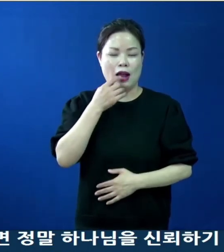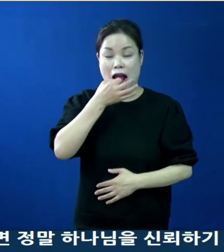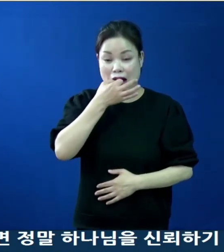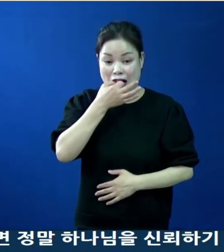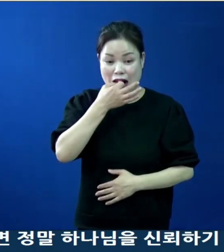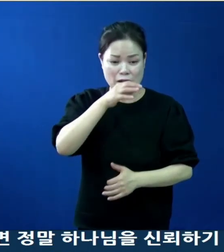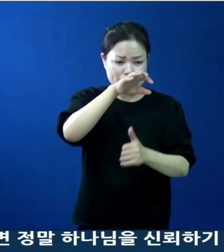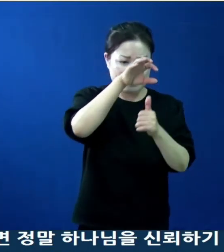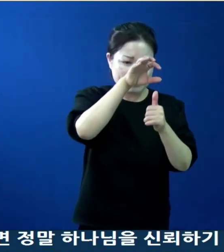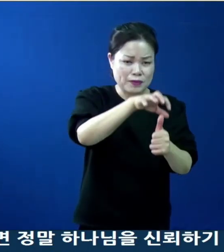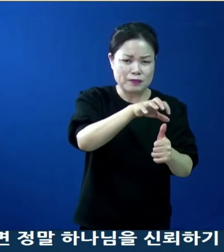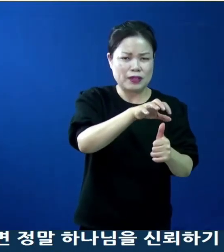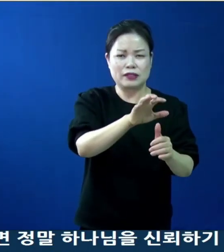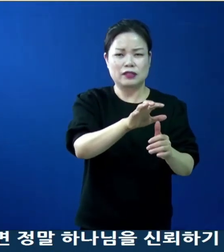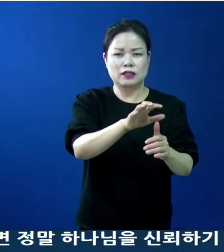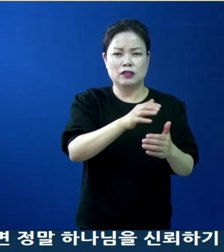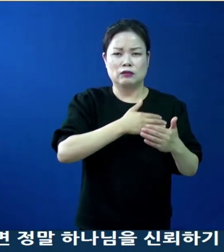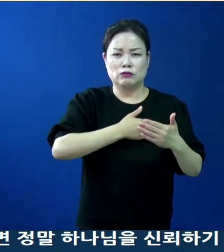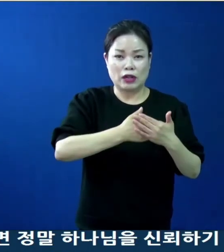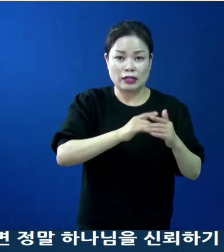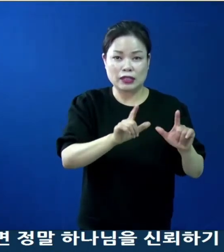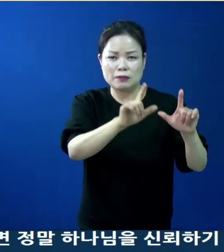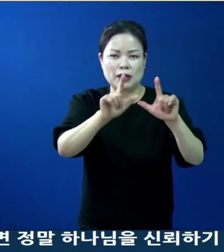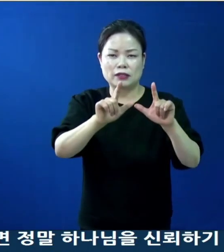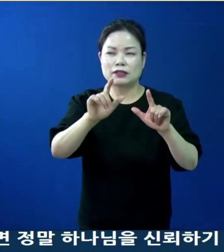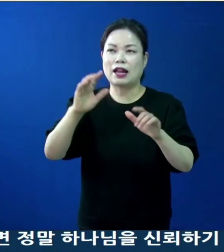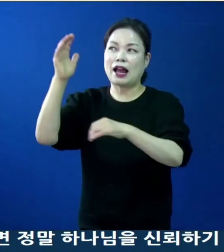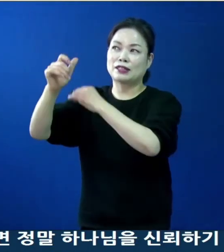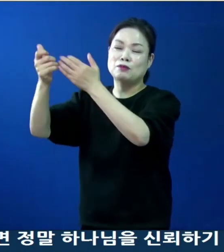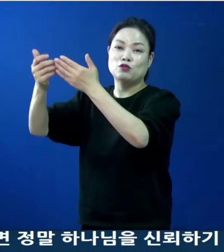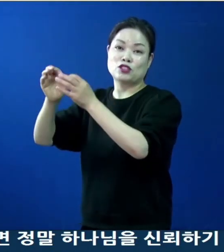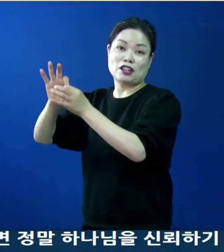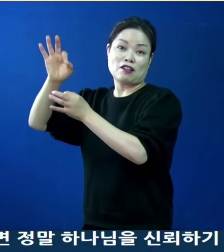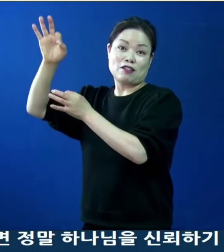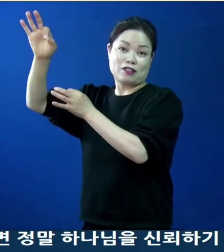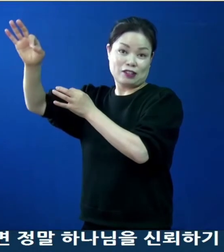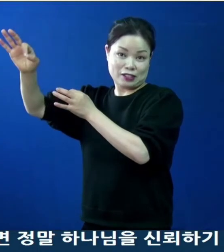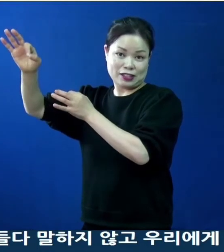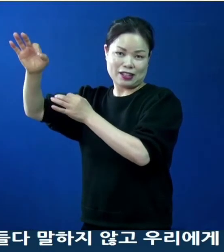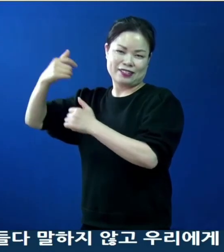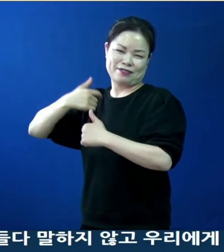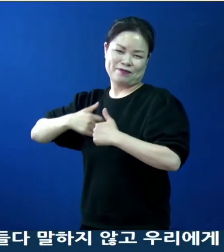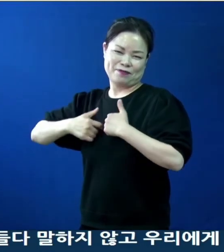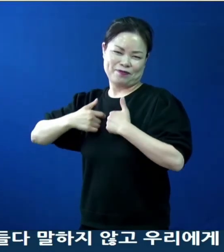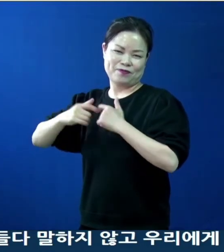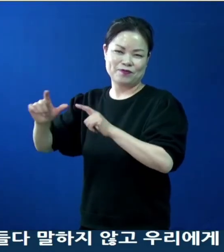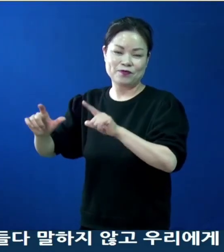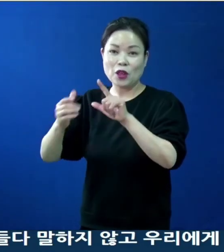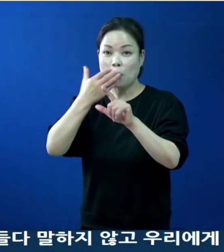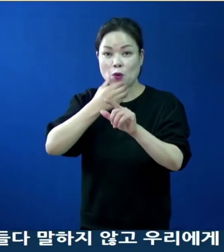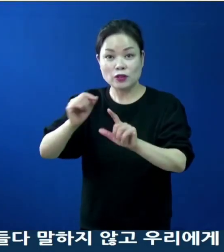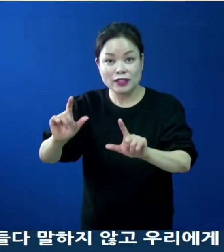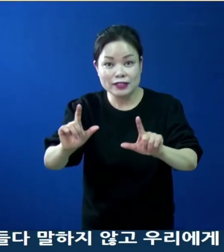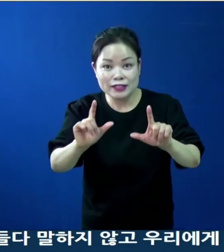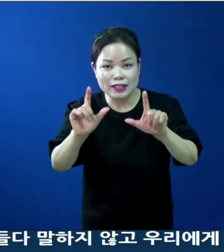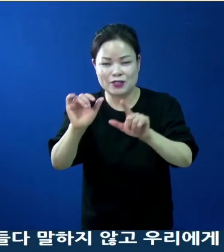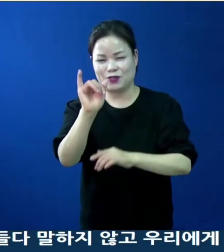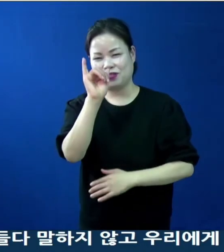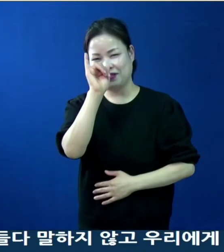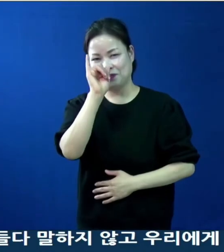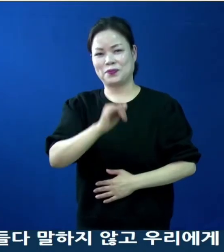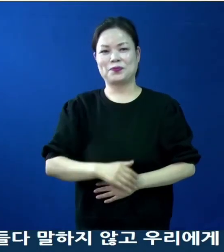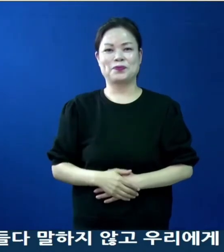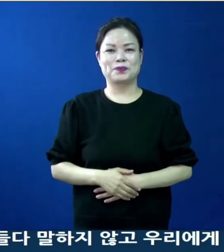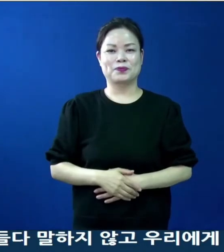아니라 하나님이 주시는 영원한 기쁨과 소망과 평안함을 가지고 살아가는 복된 삶을 살아갈 수 있을